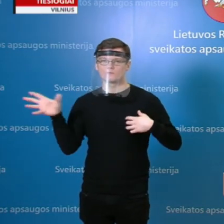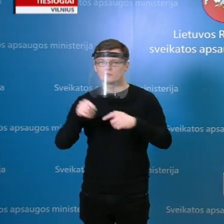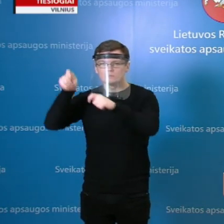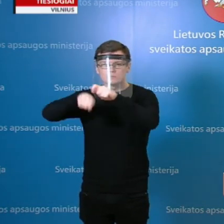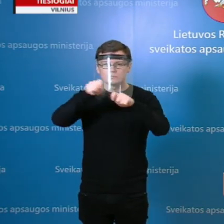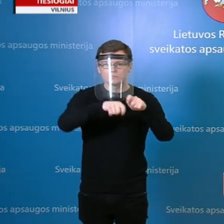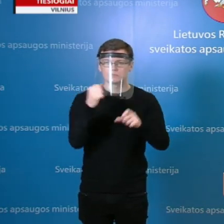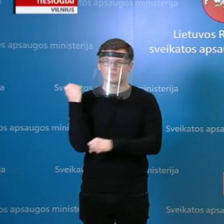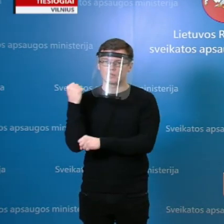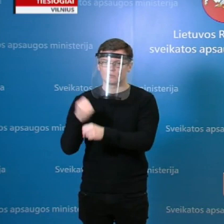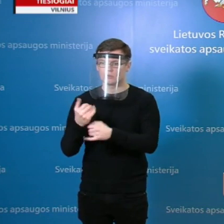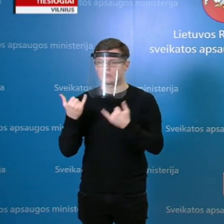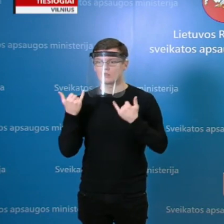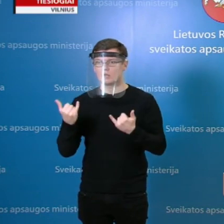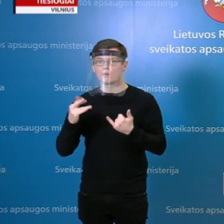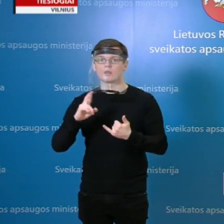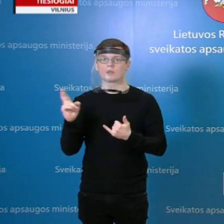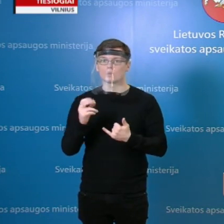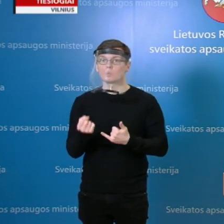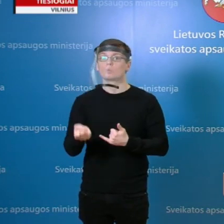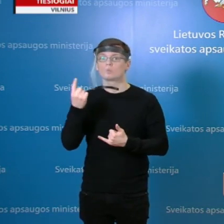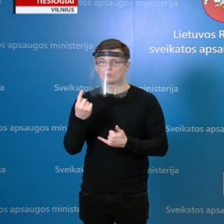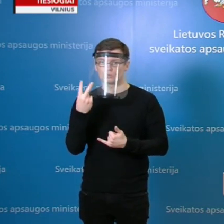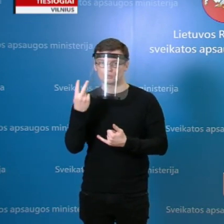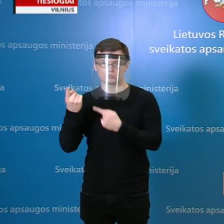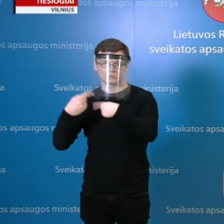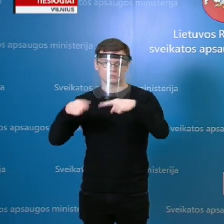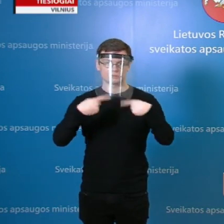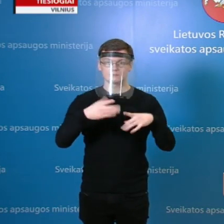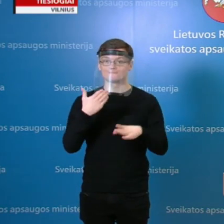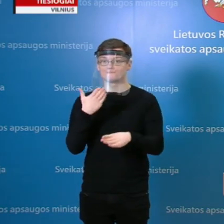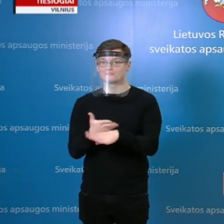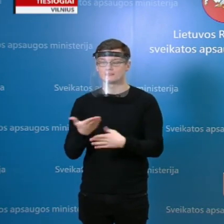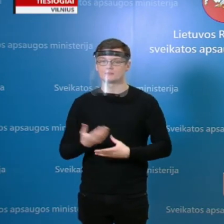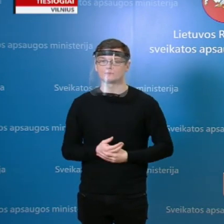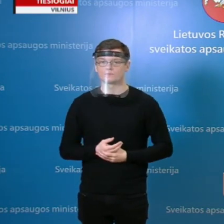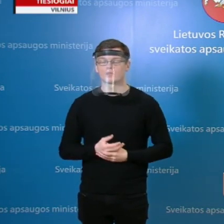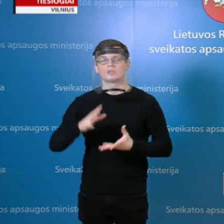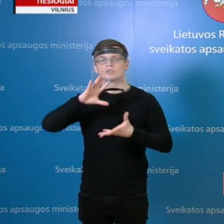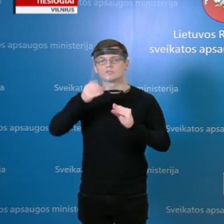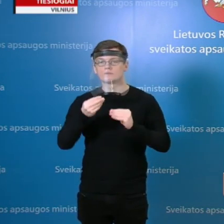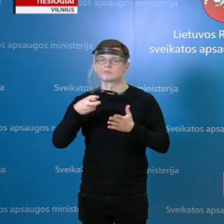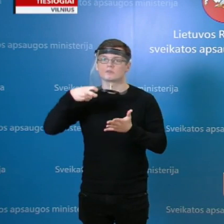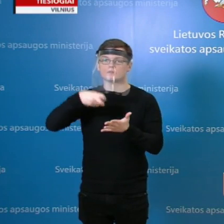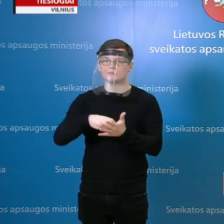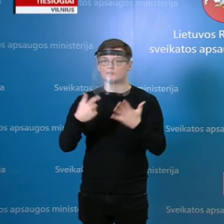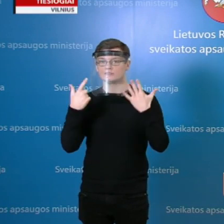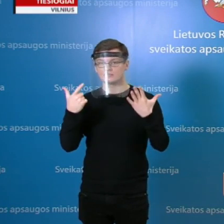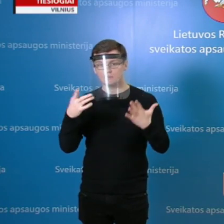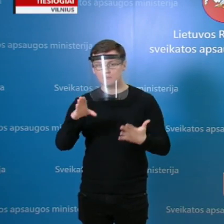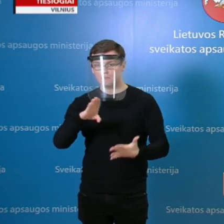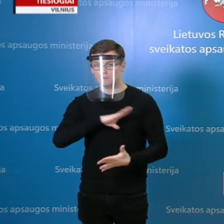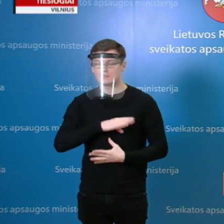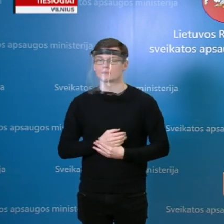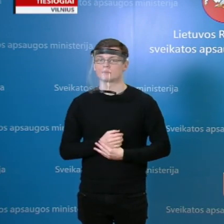2 skyrių. Iš viso registruoti 7 mirties atvejai. Tai mirė